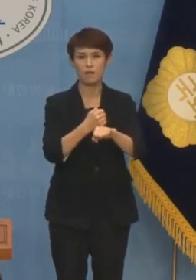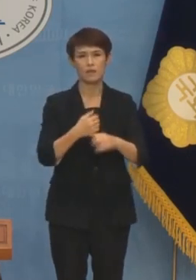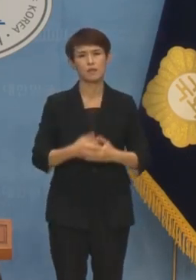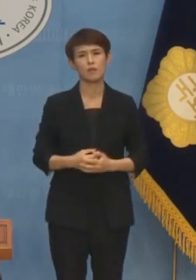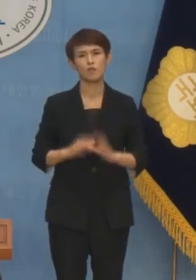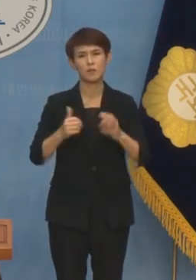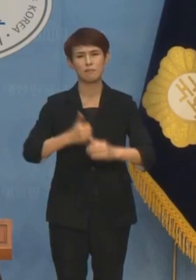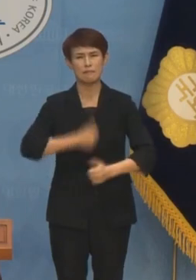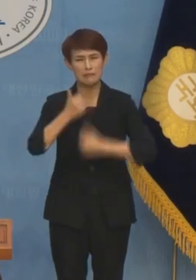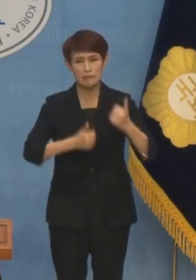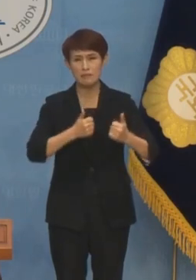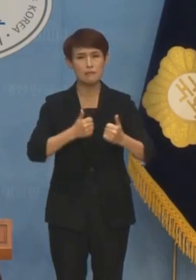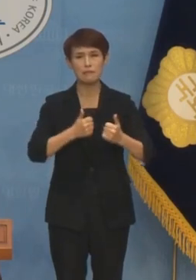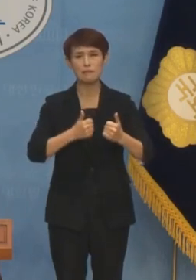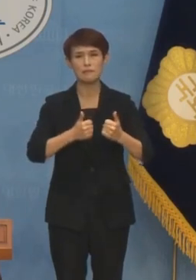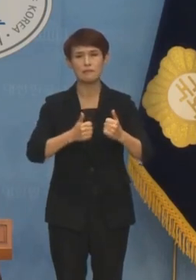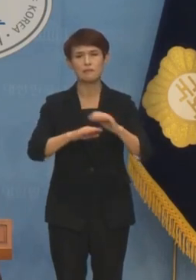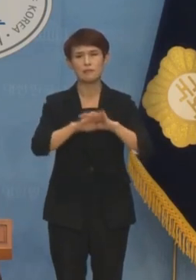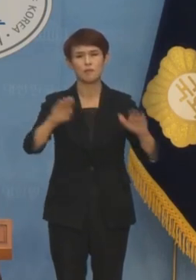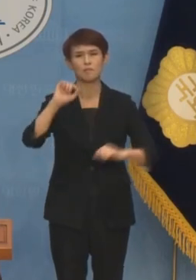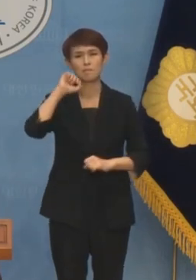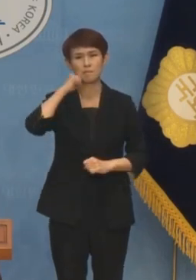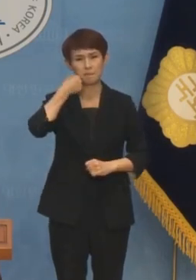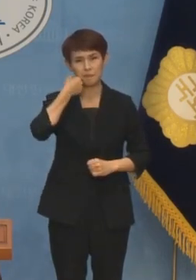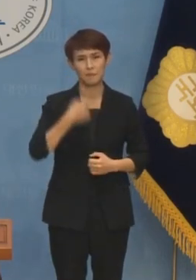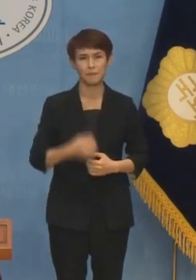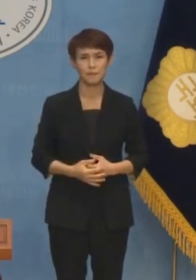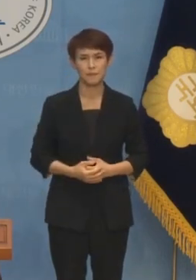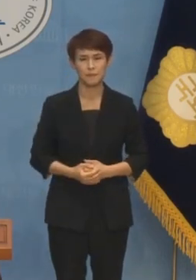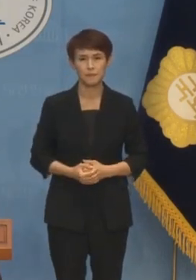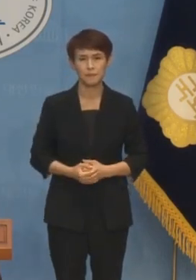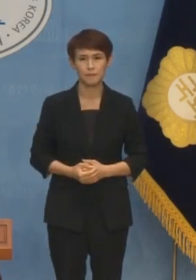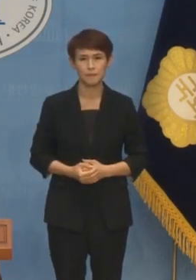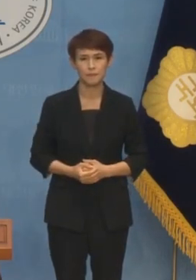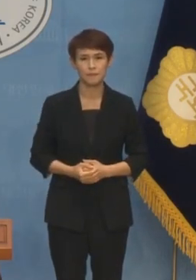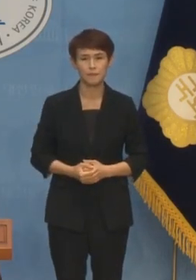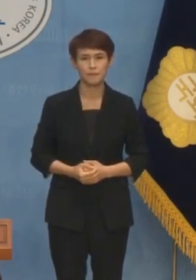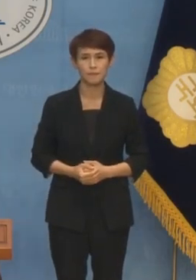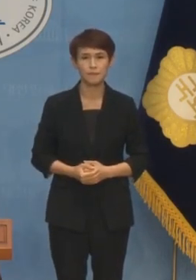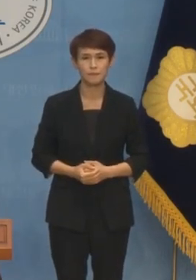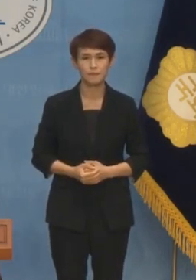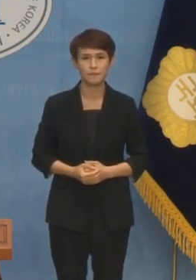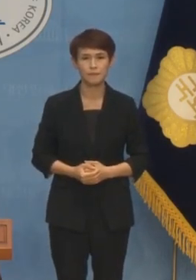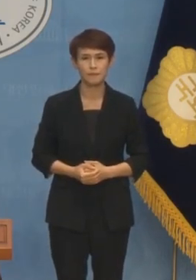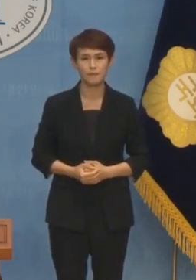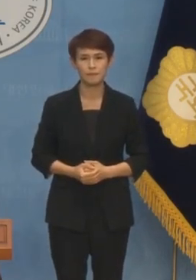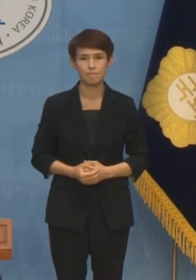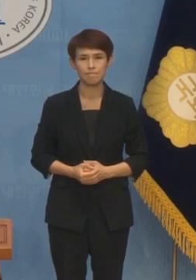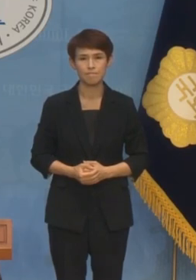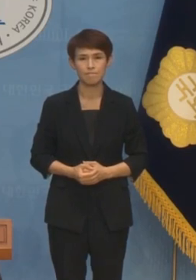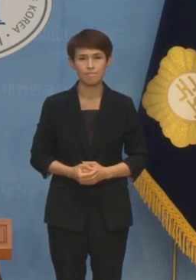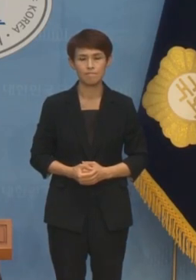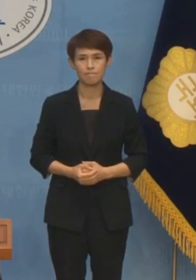민심의 폭발을 직면하게 될 것임을 준엄하게 경고합니다.